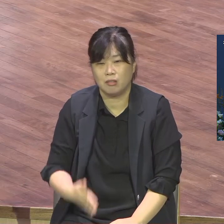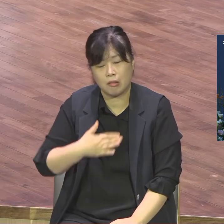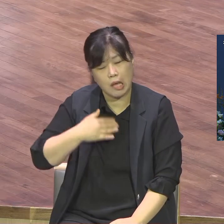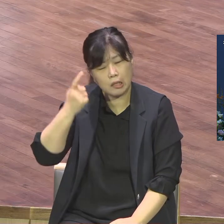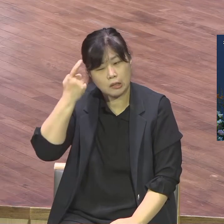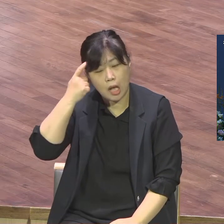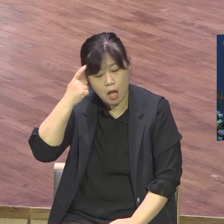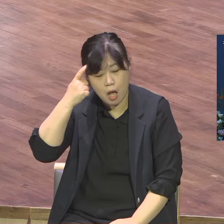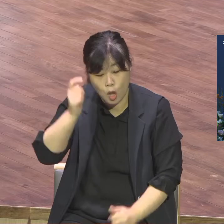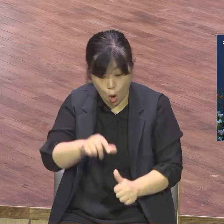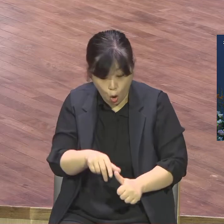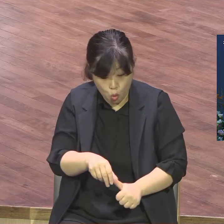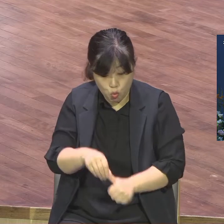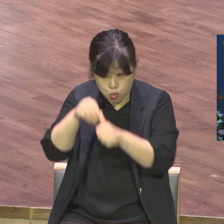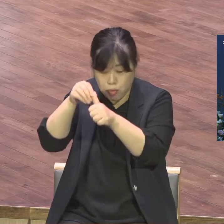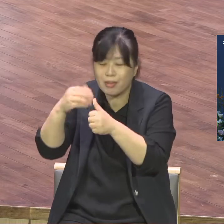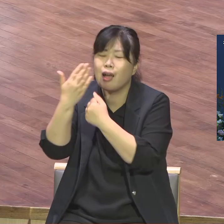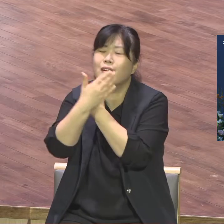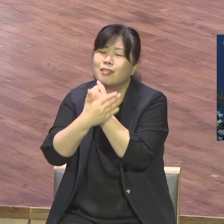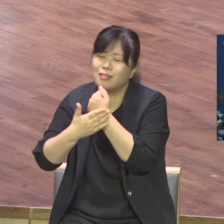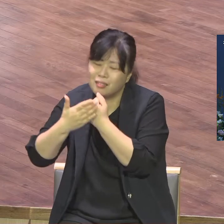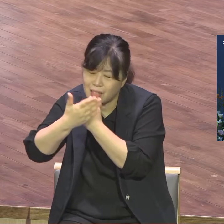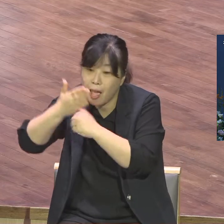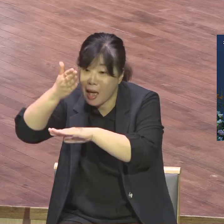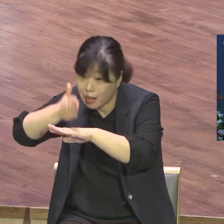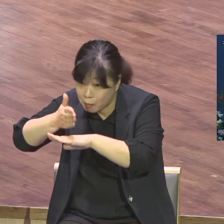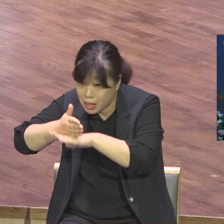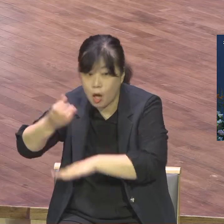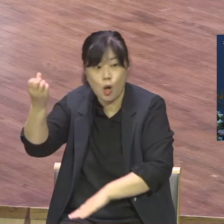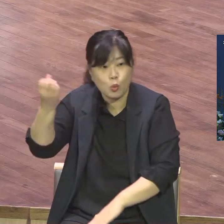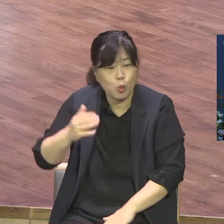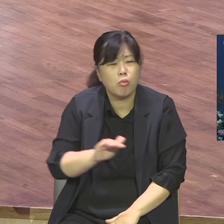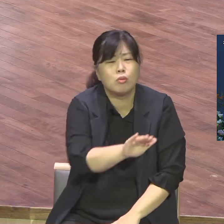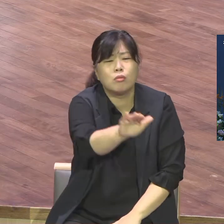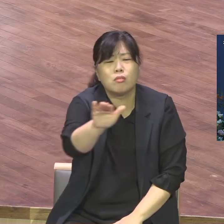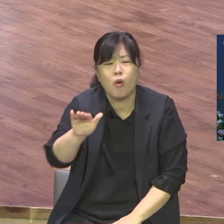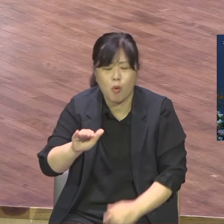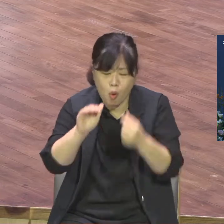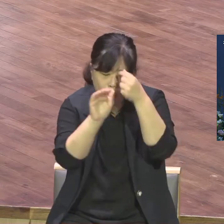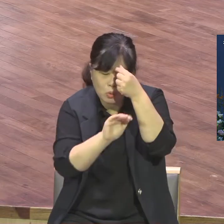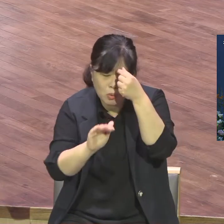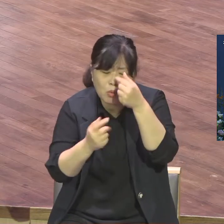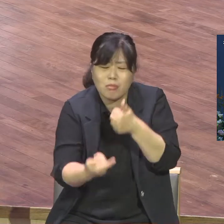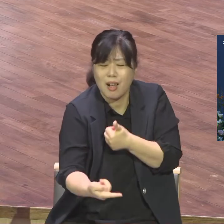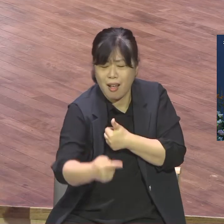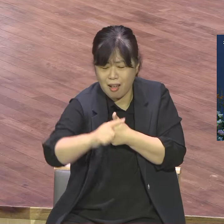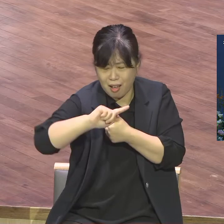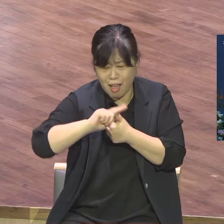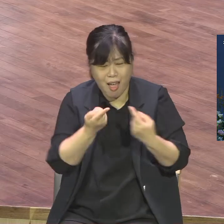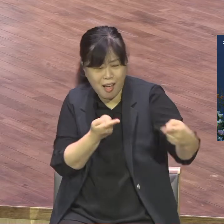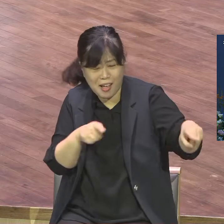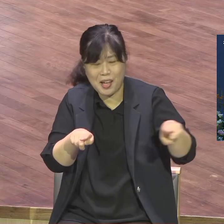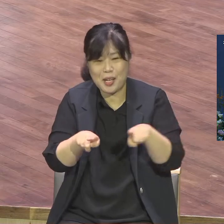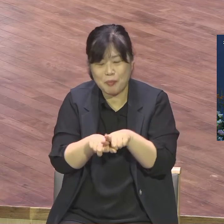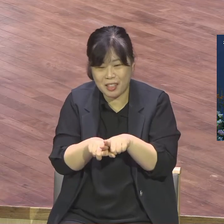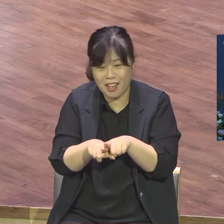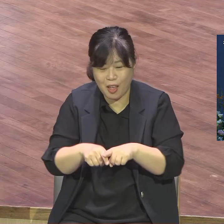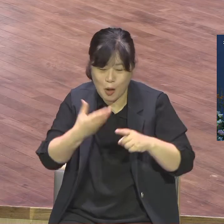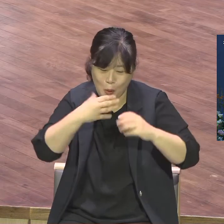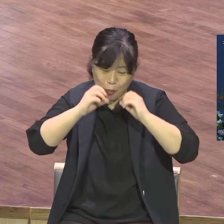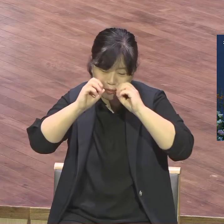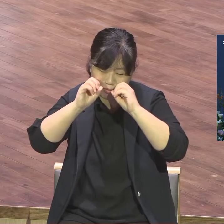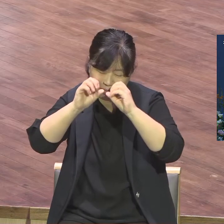은혜와 더불어서 영국의 성도들과 함께 시대적 이 복음 운동을 이렇게 하고 있다는 것